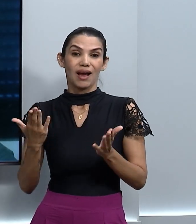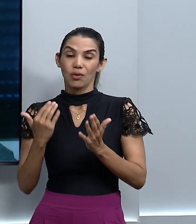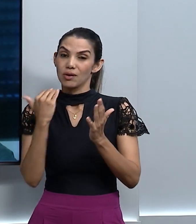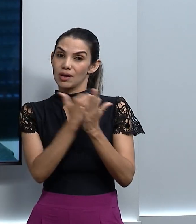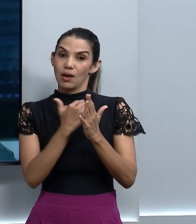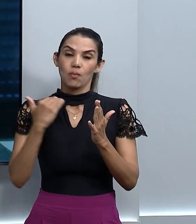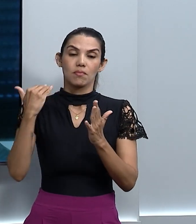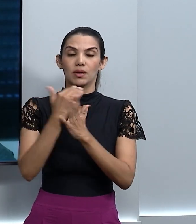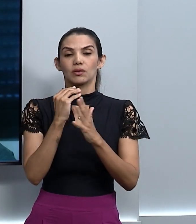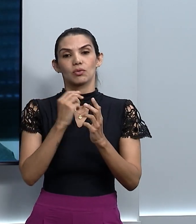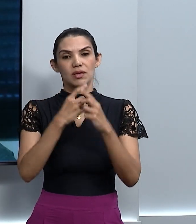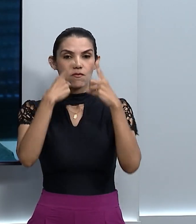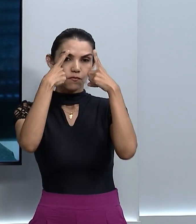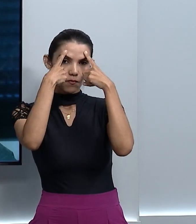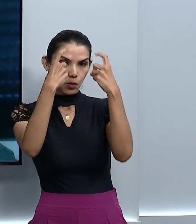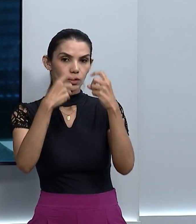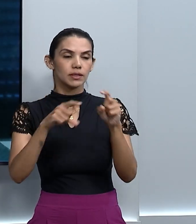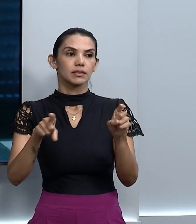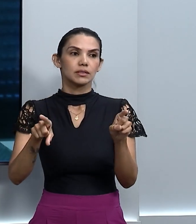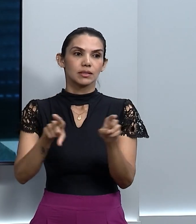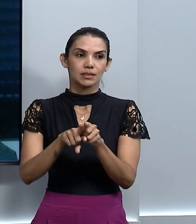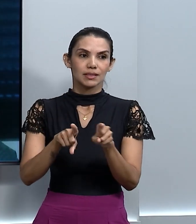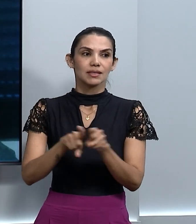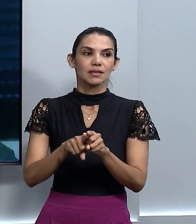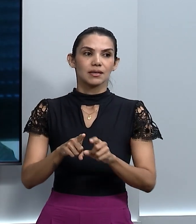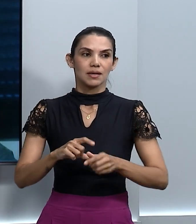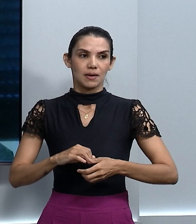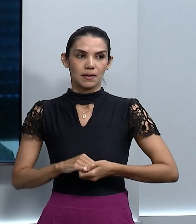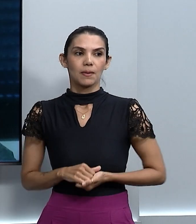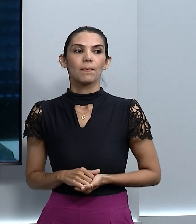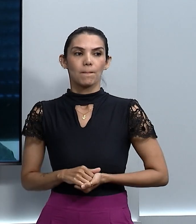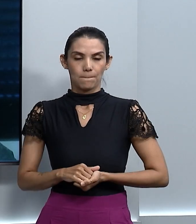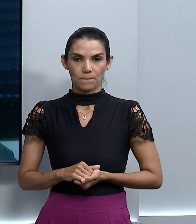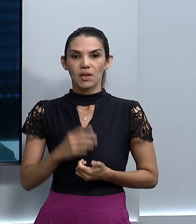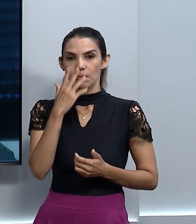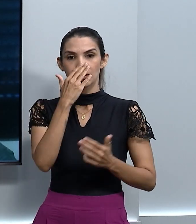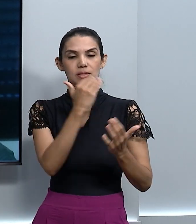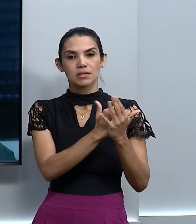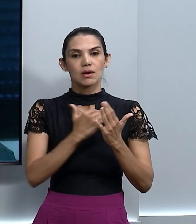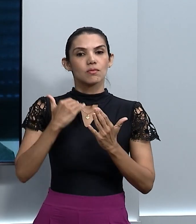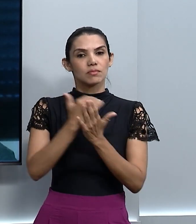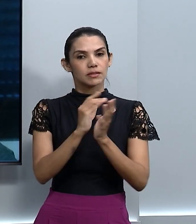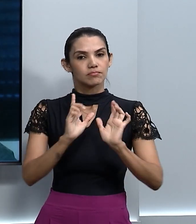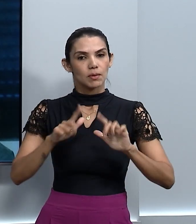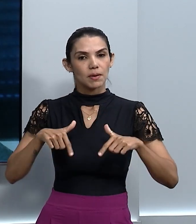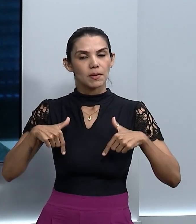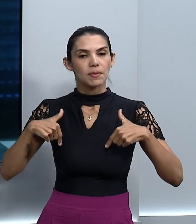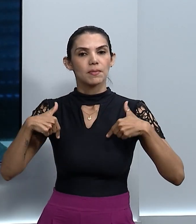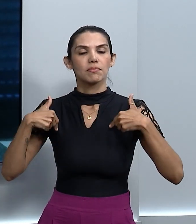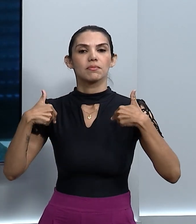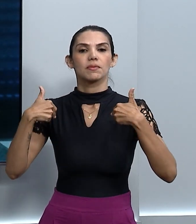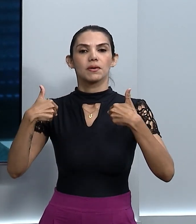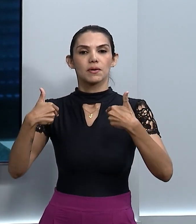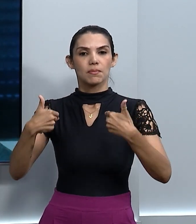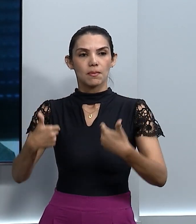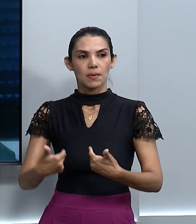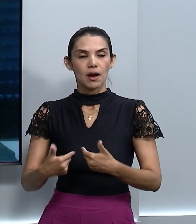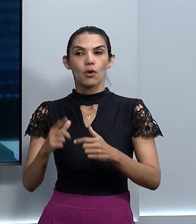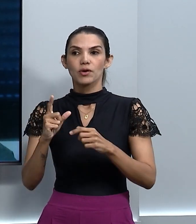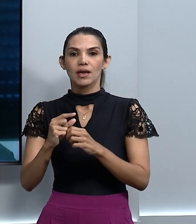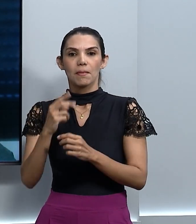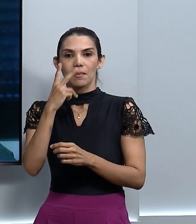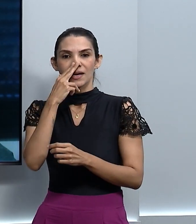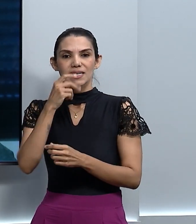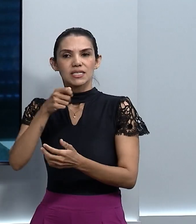de violência e na intensidade dessas ações que se dão tanto no âmbito das deportações